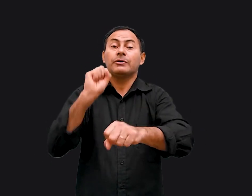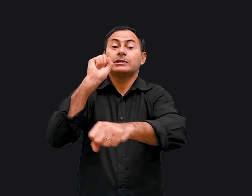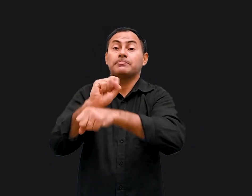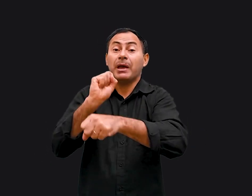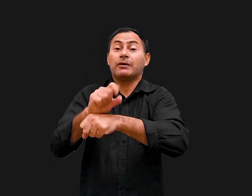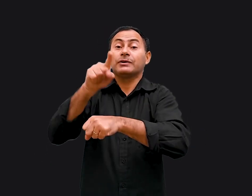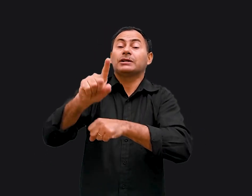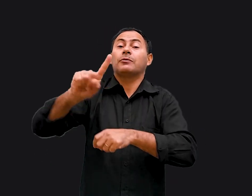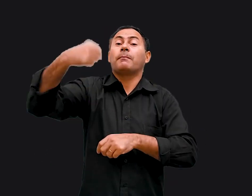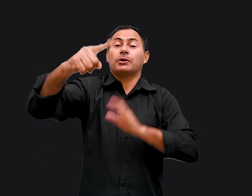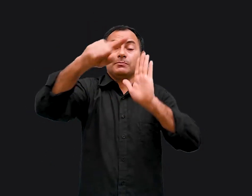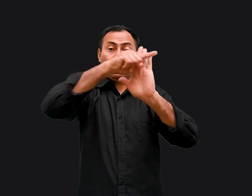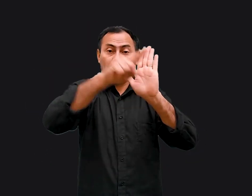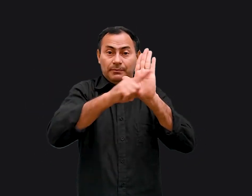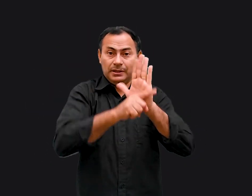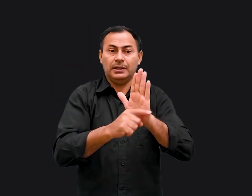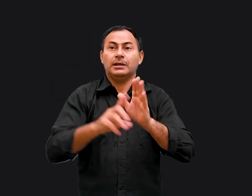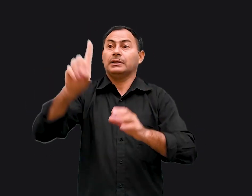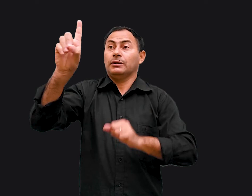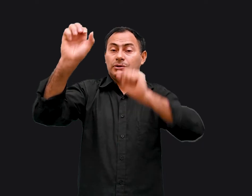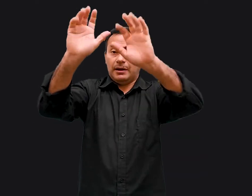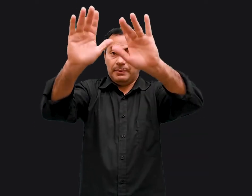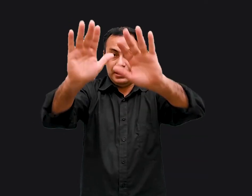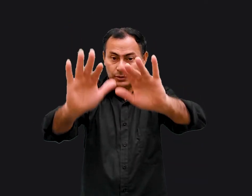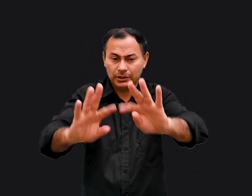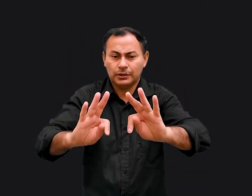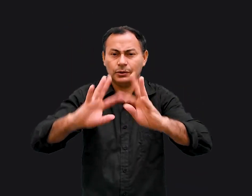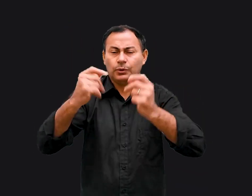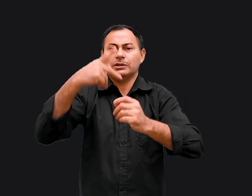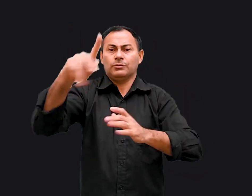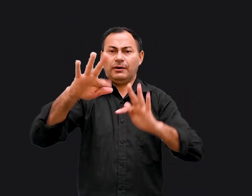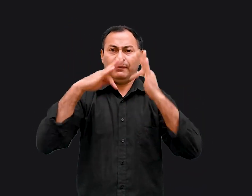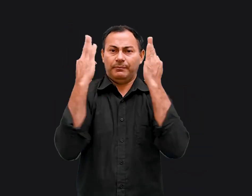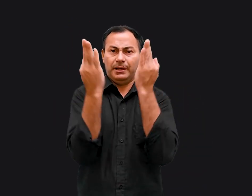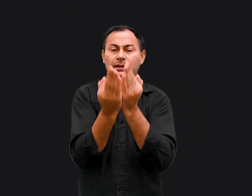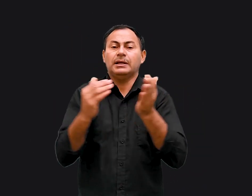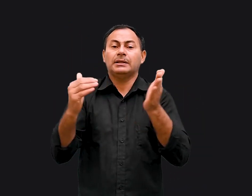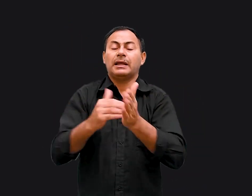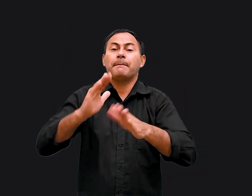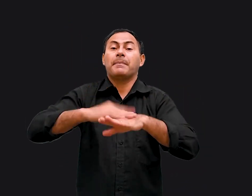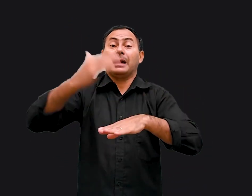nosso próximo programa. Que Deus lhe abençoe com toda a sua família. Até lá então.